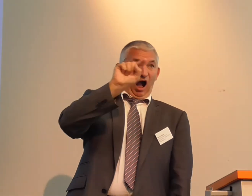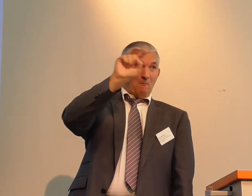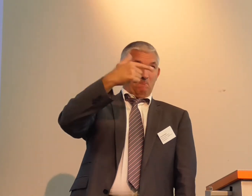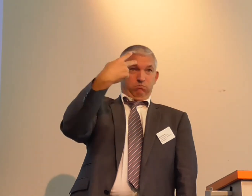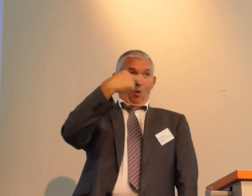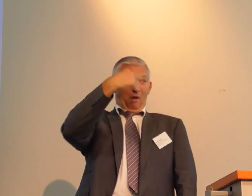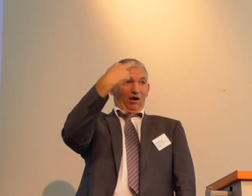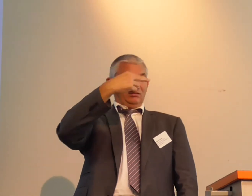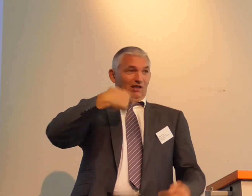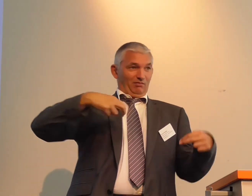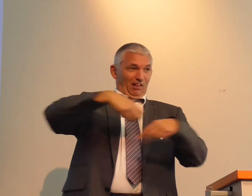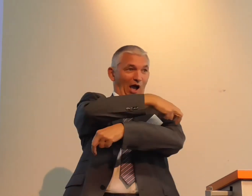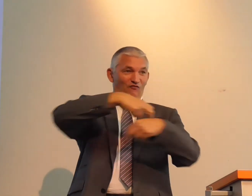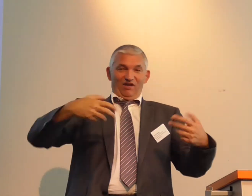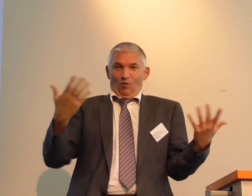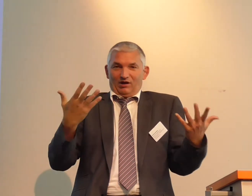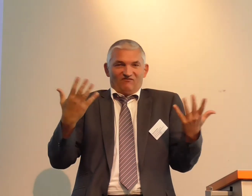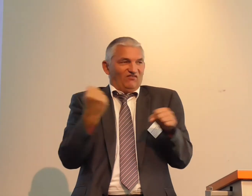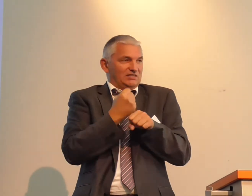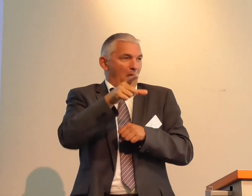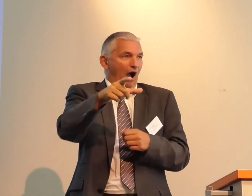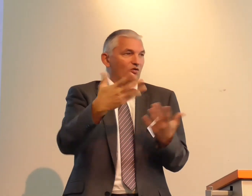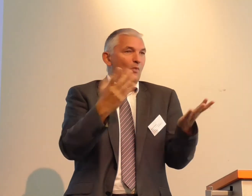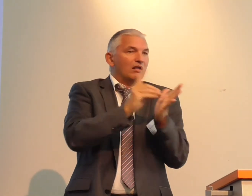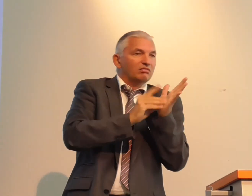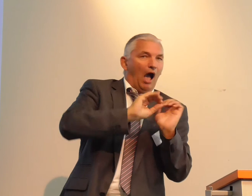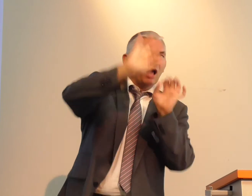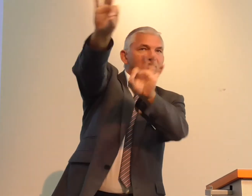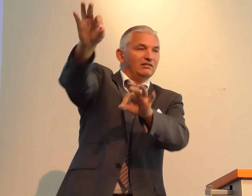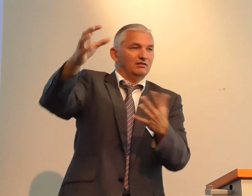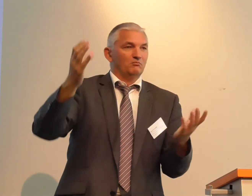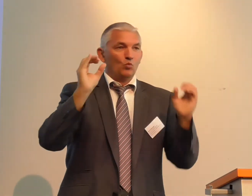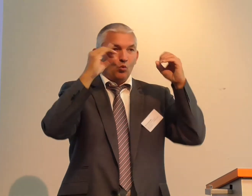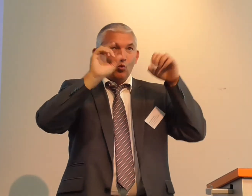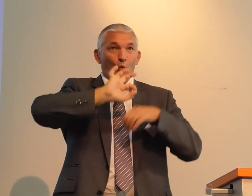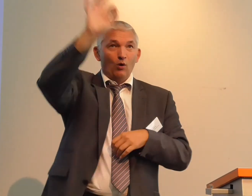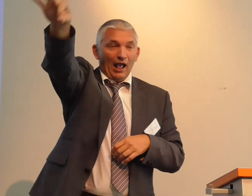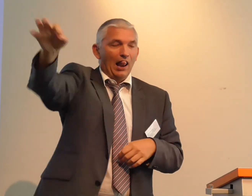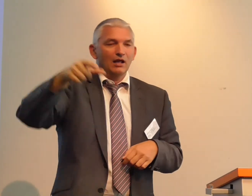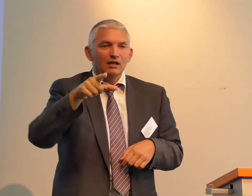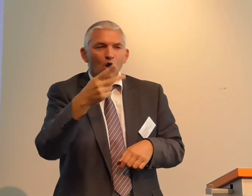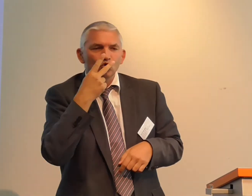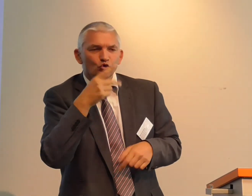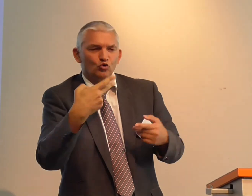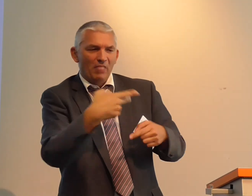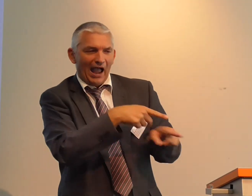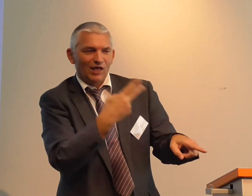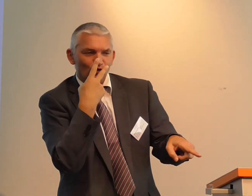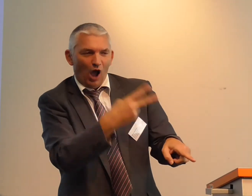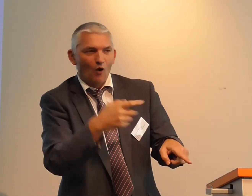Thema Datenschutz. Viele haben auch eine Webcam mit im Fernseher und haben dann die Situation, dass sie Angst haben, irgendwann auf Google zu erscheinen.